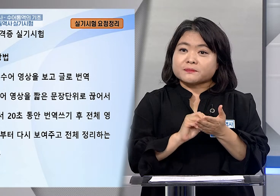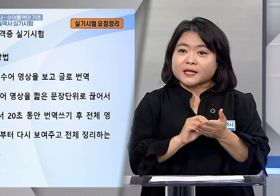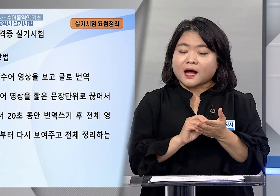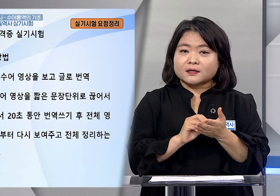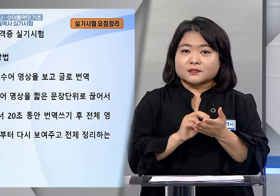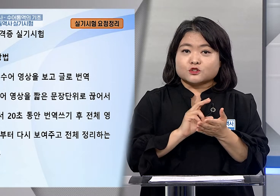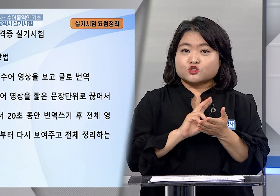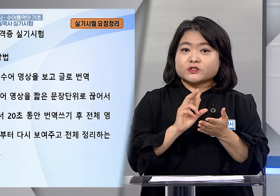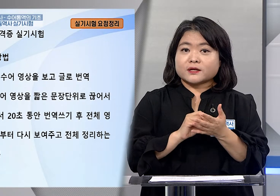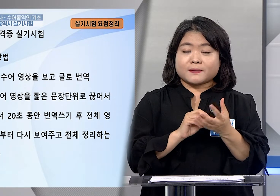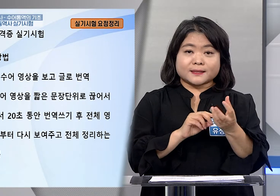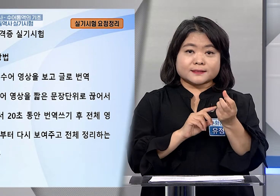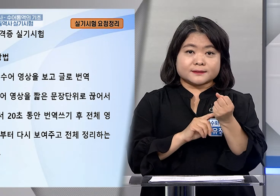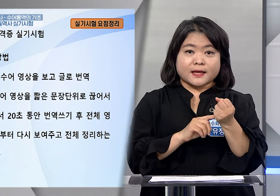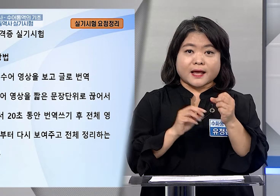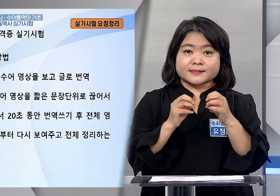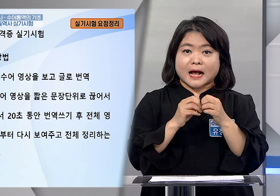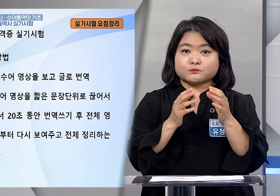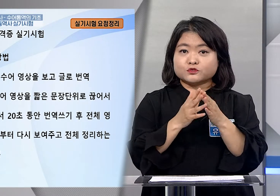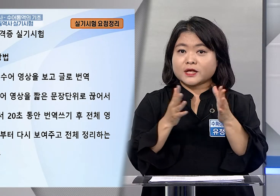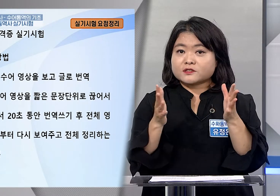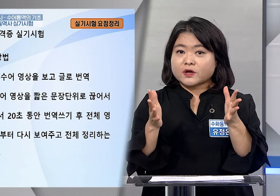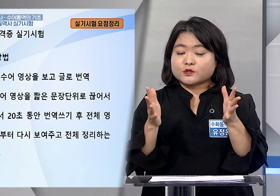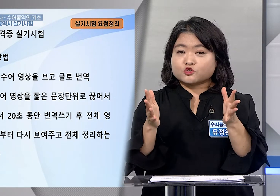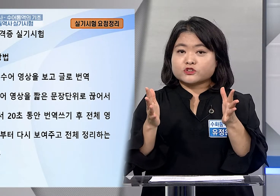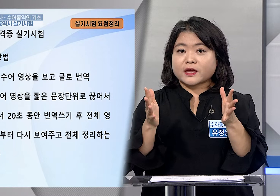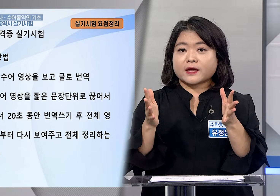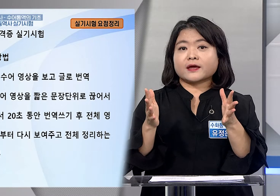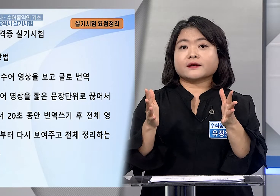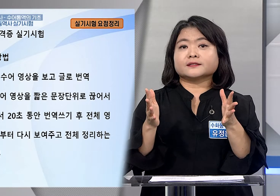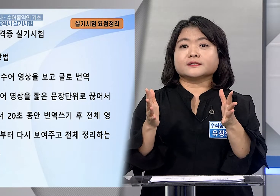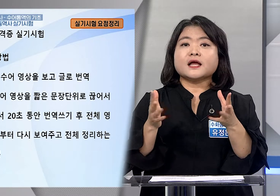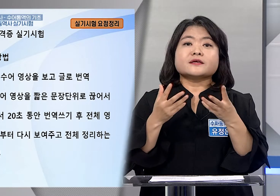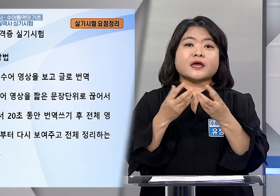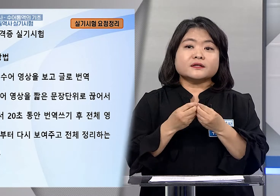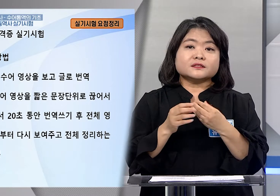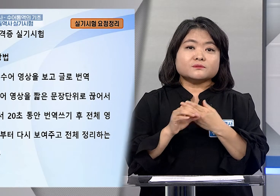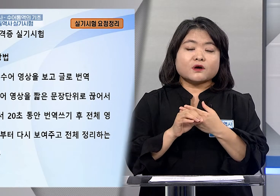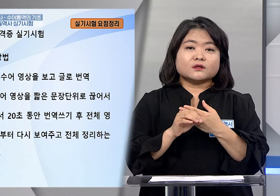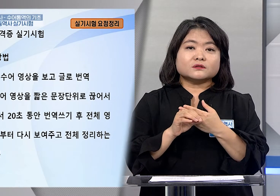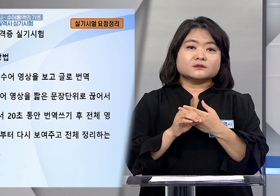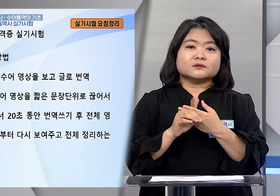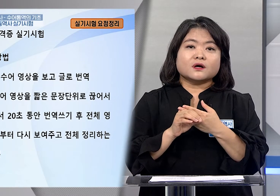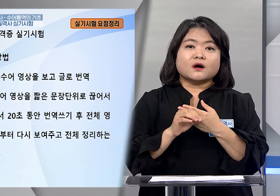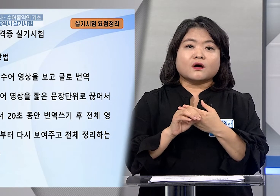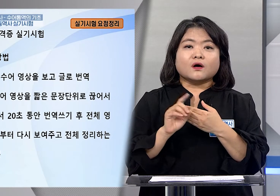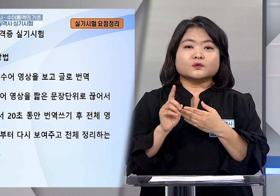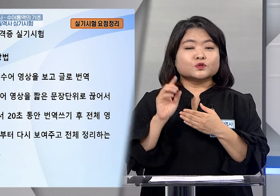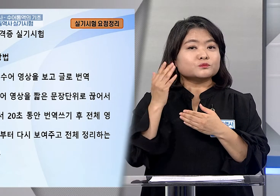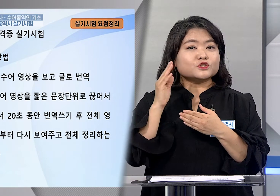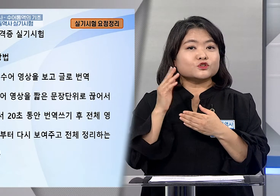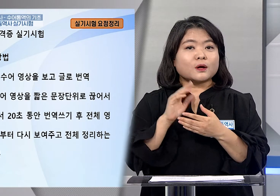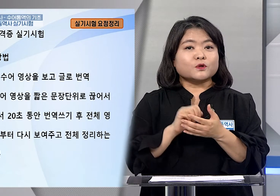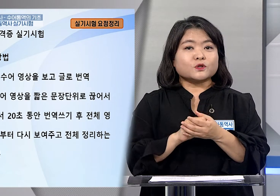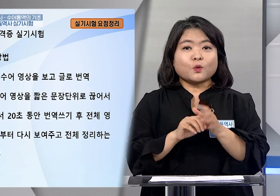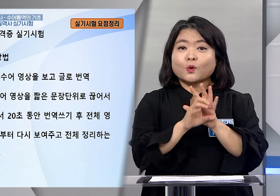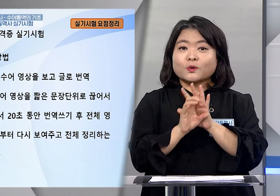주제입니다. 주제를 받았을 때 장문에서의 주제를 예를 들면 요즘 이슈가 뭐죠? 코로나